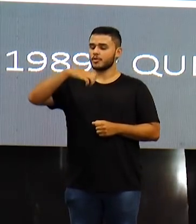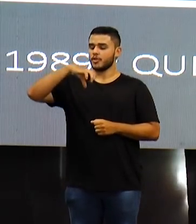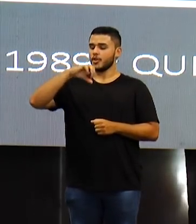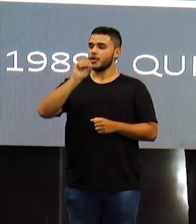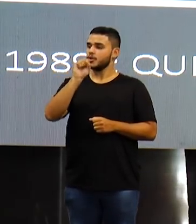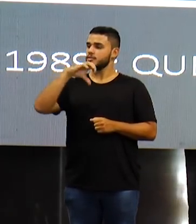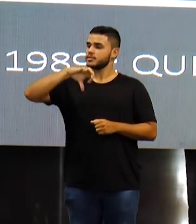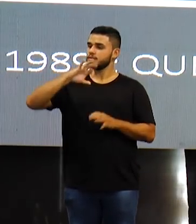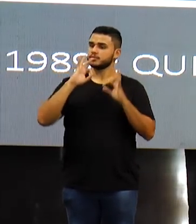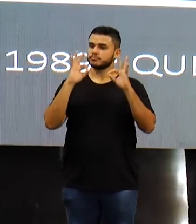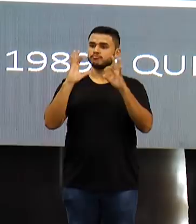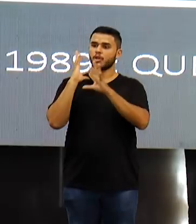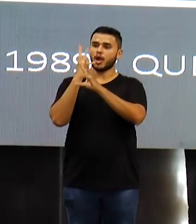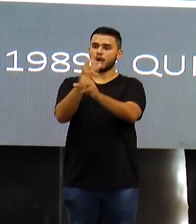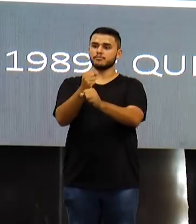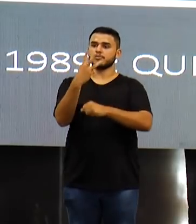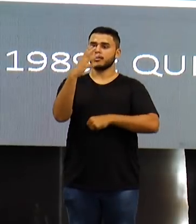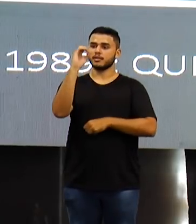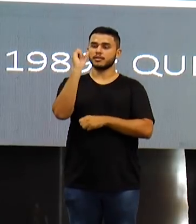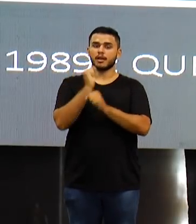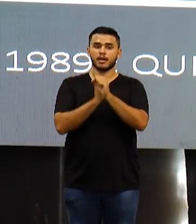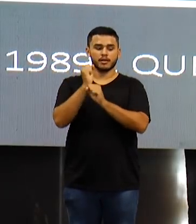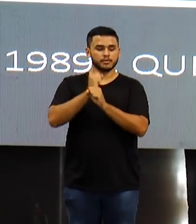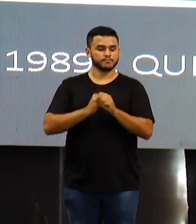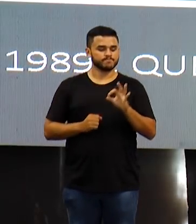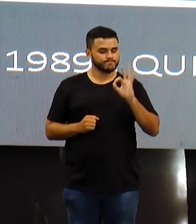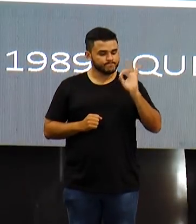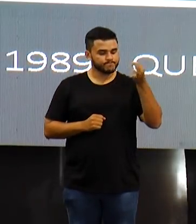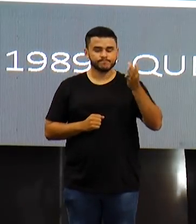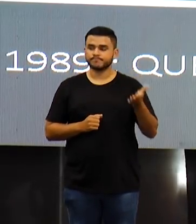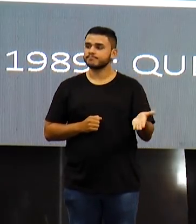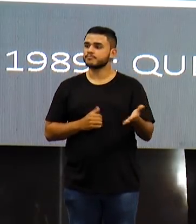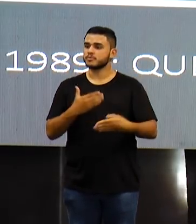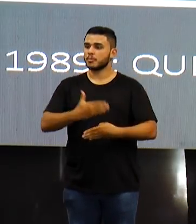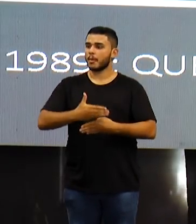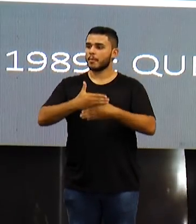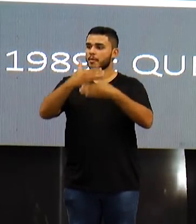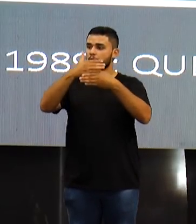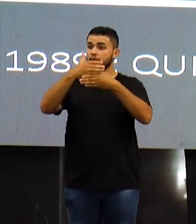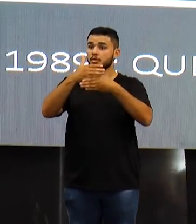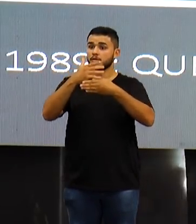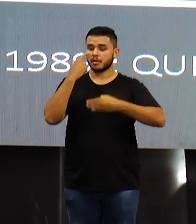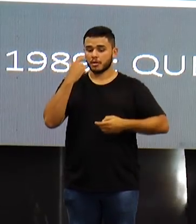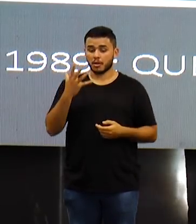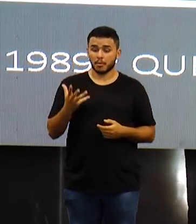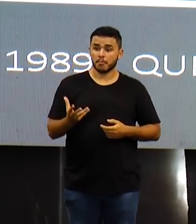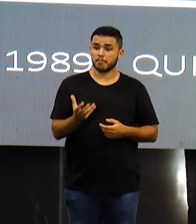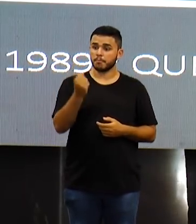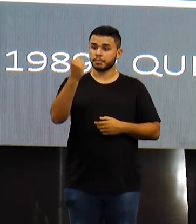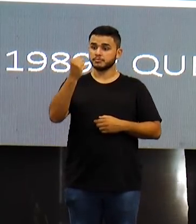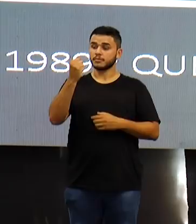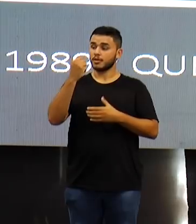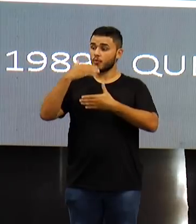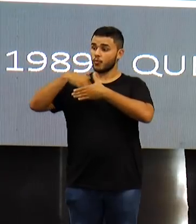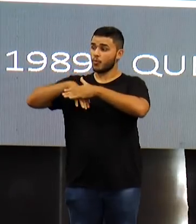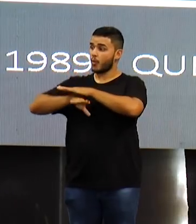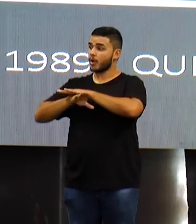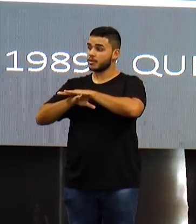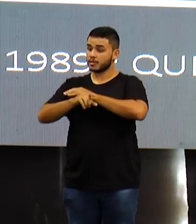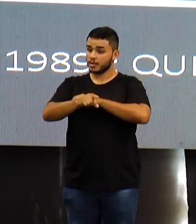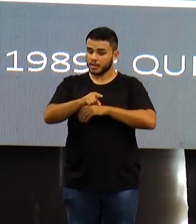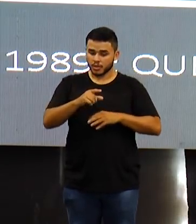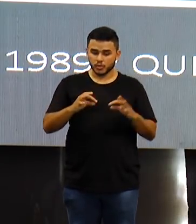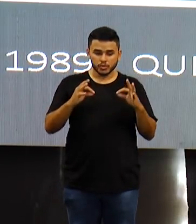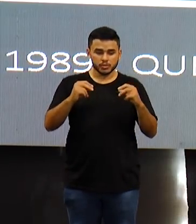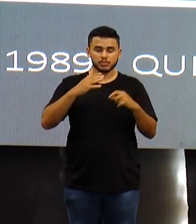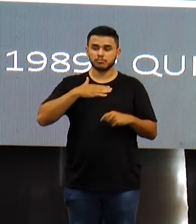na história mundial. Competência 1. Quem guardou um pedaço do muro tem um pedaço da história viva